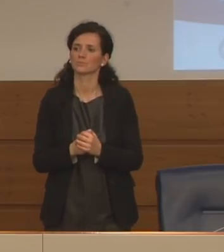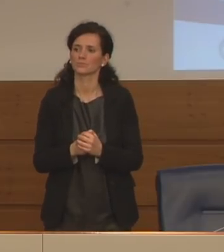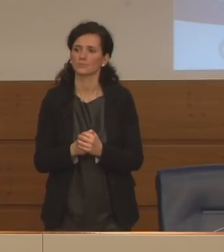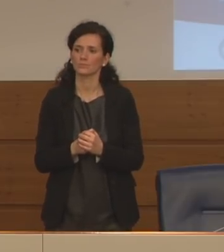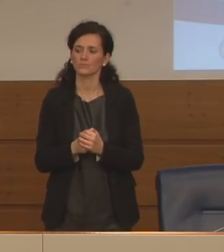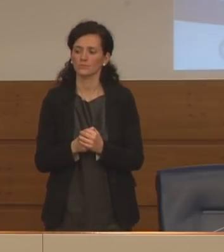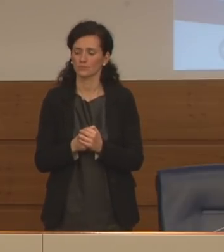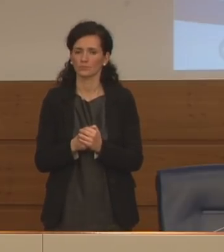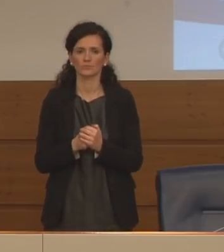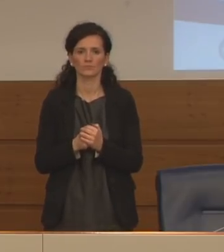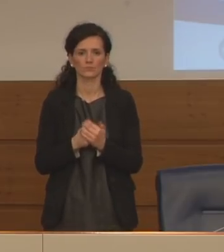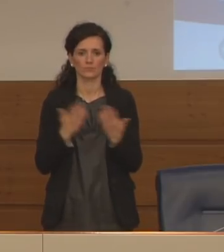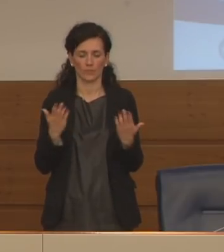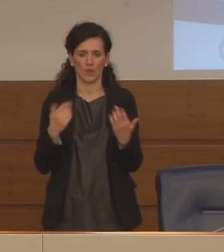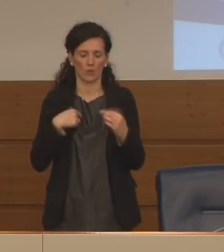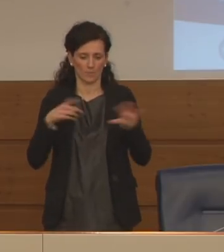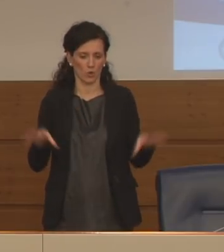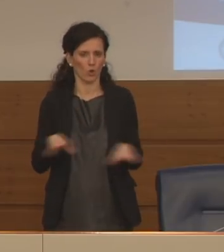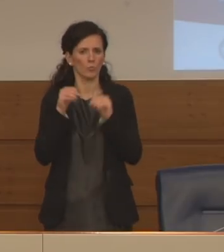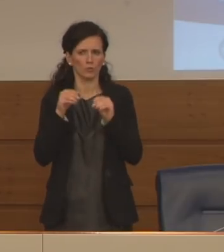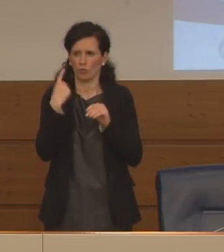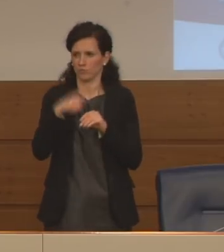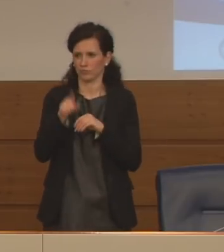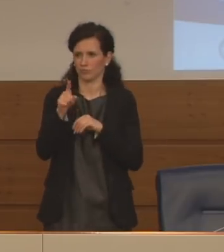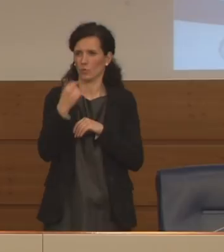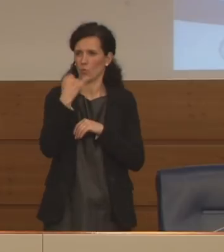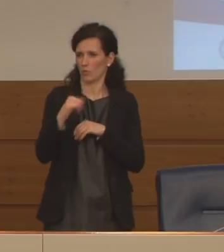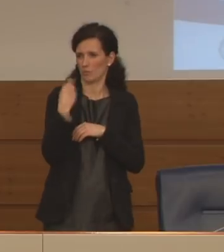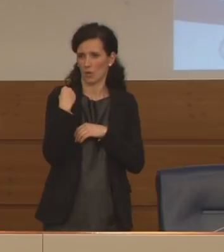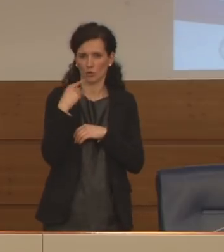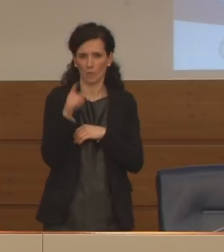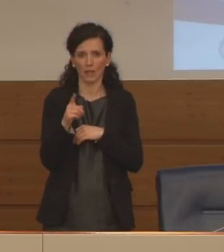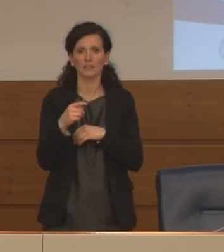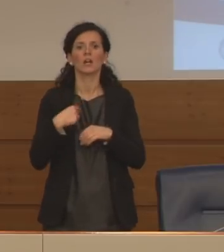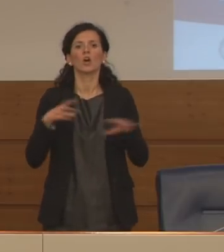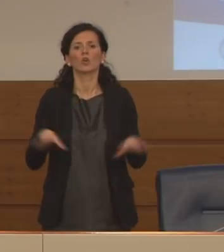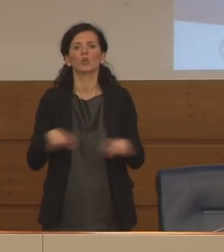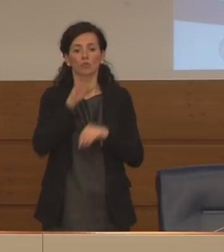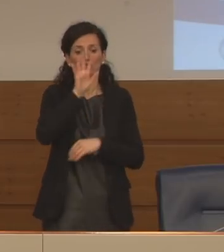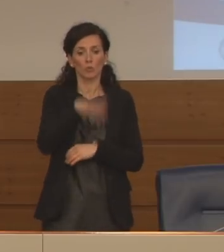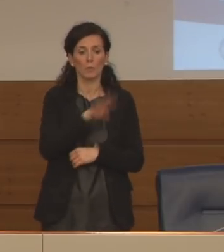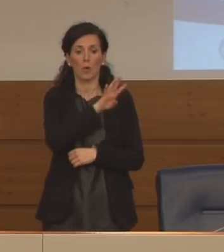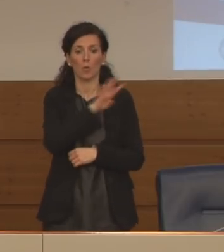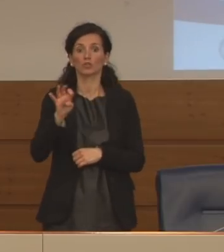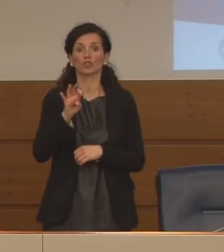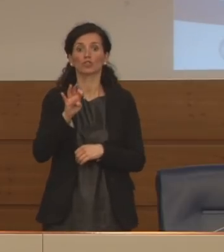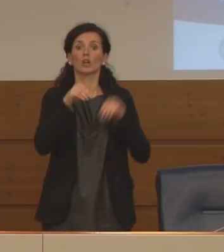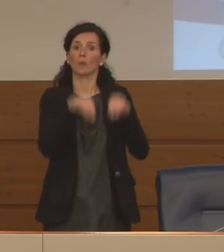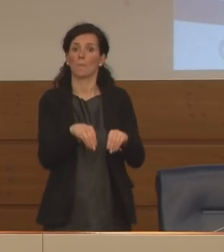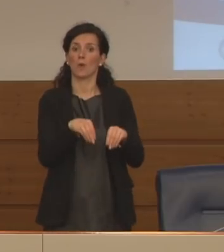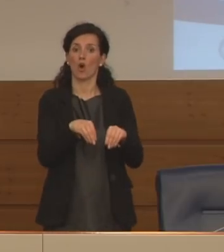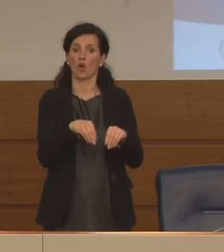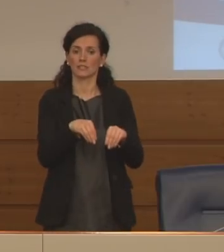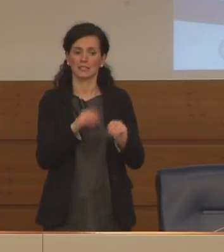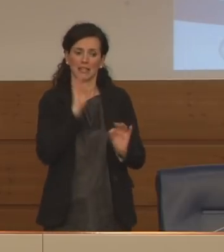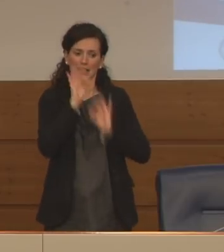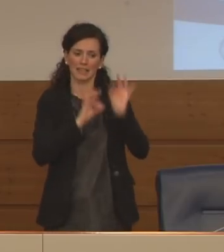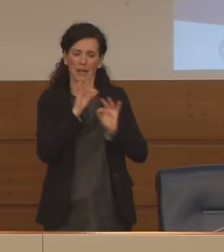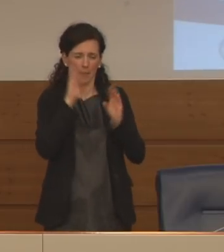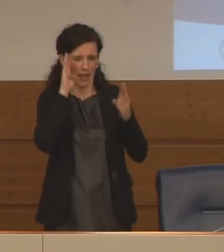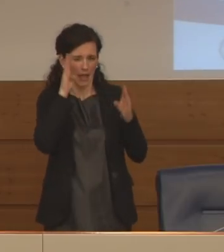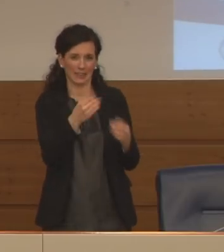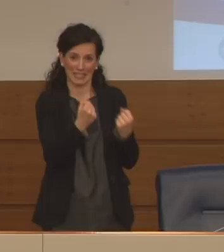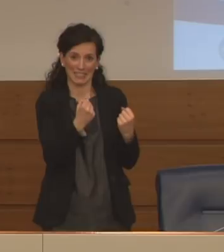vado intanto parto da questo siamo partite inizio emergenza da 5.400 posti di terapia intensiva